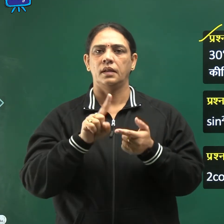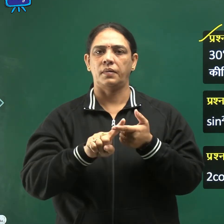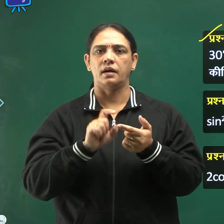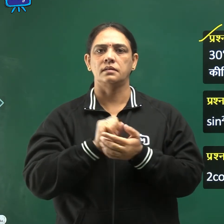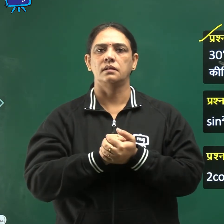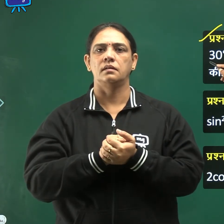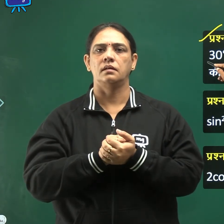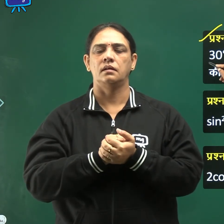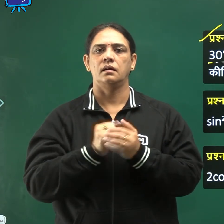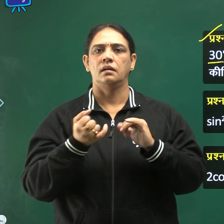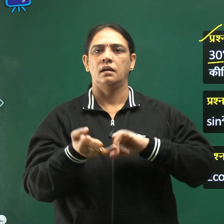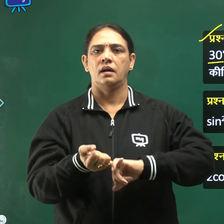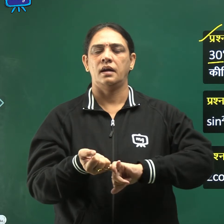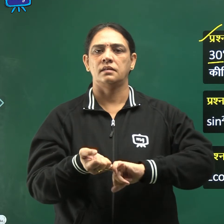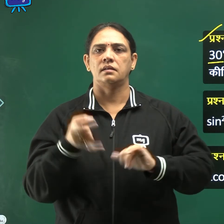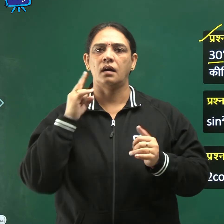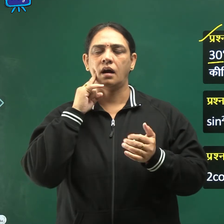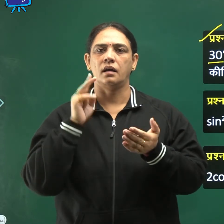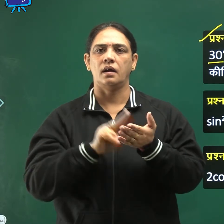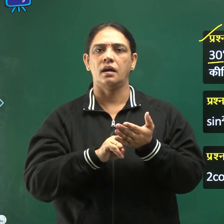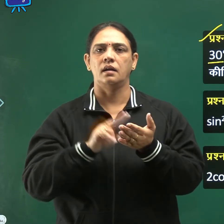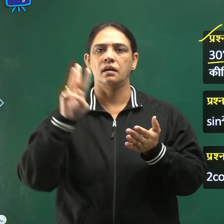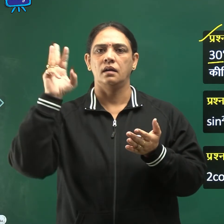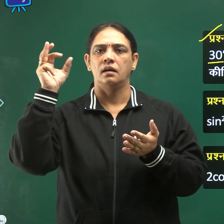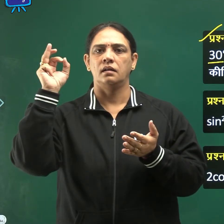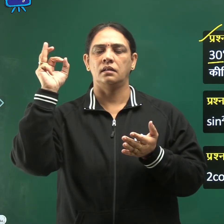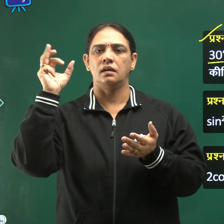प्लस साइन 30 डिग्री